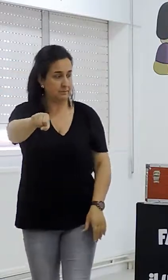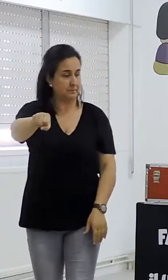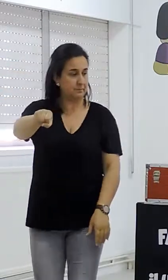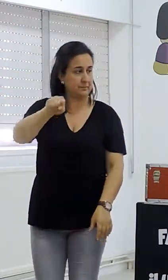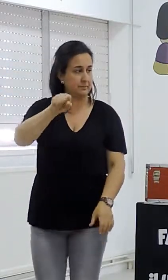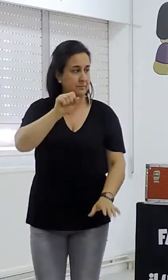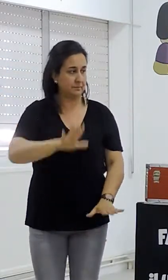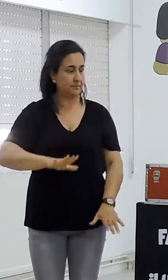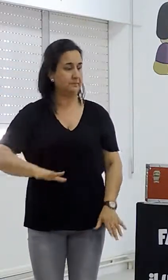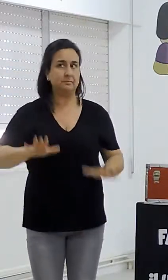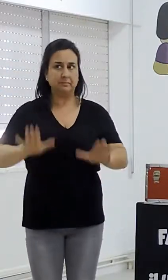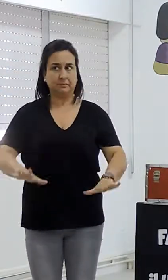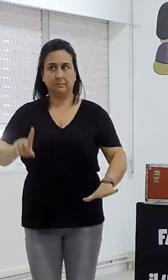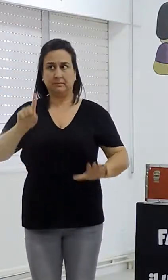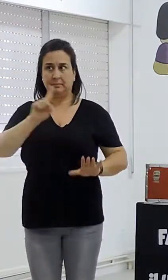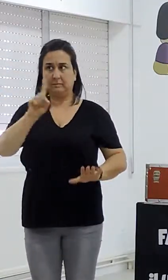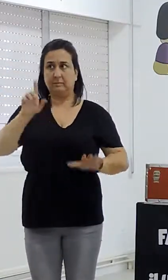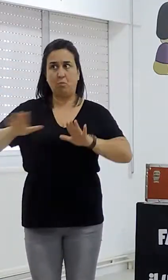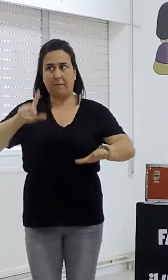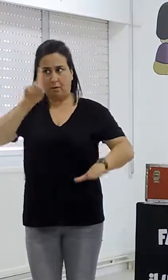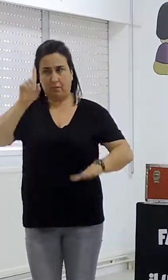No te muevas.